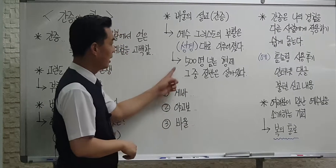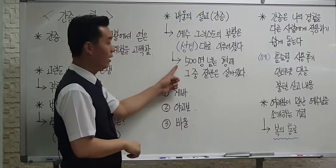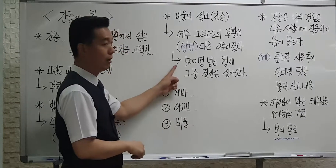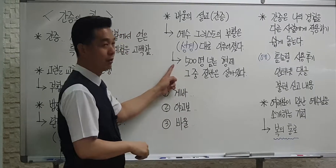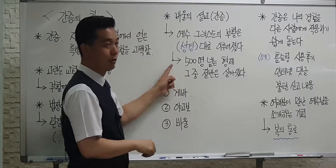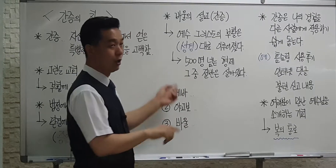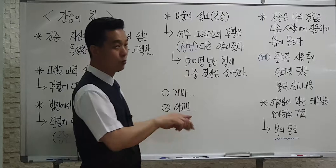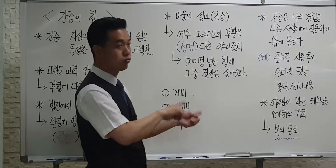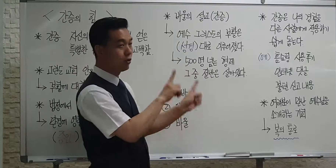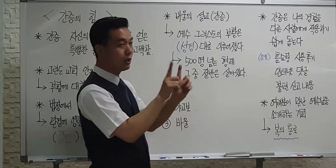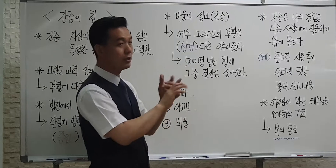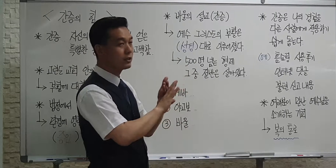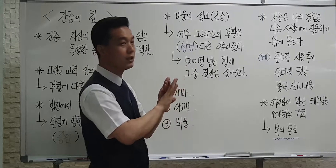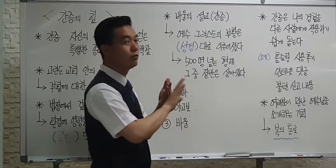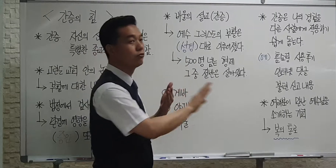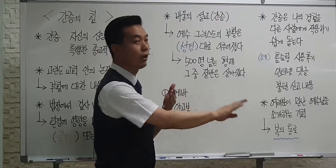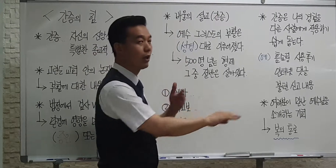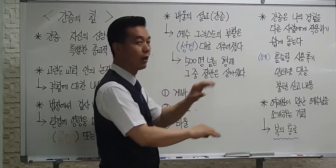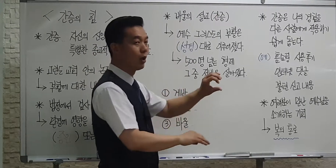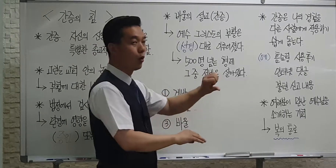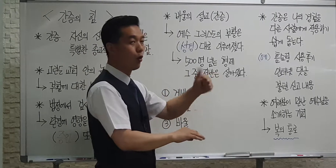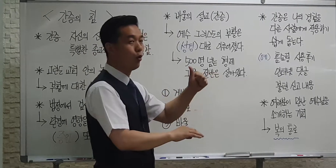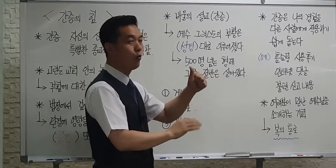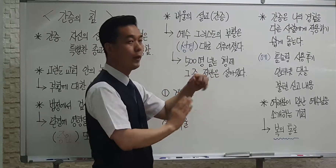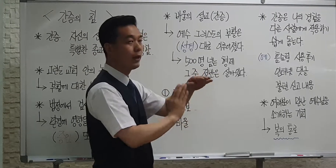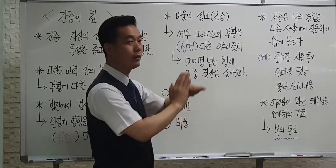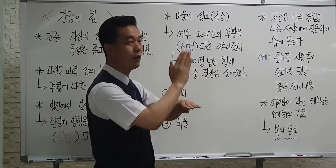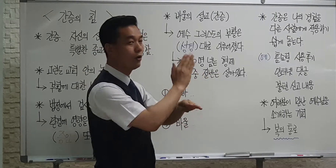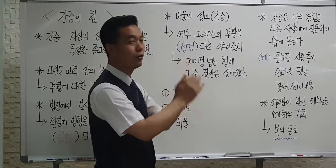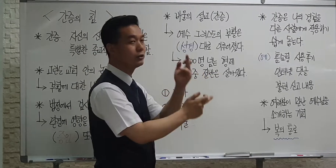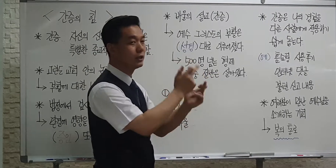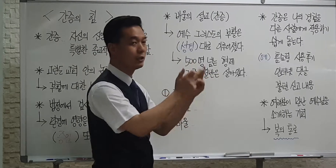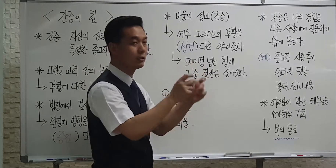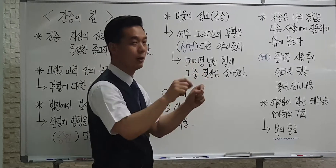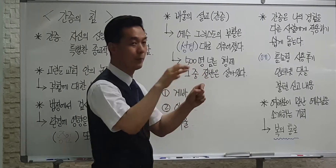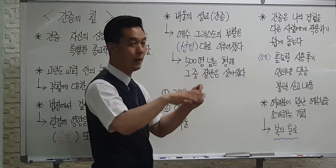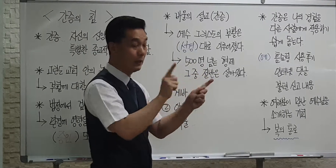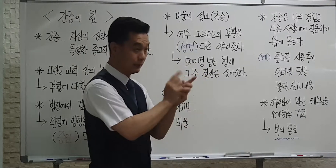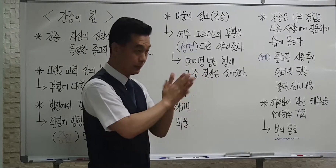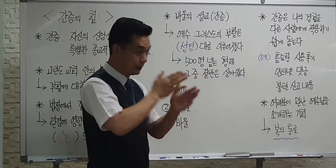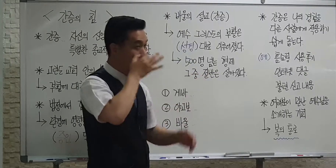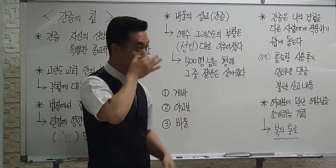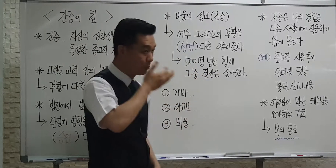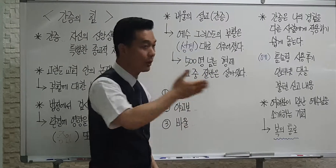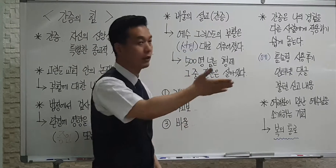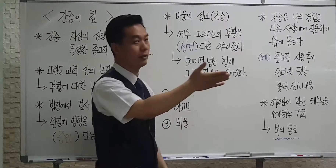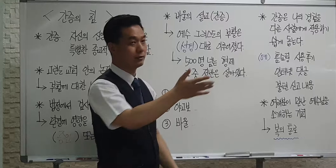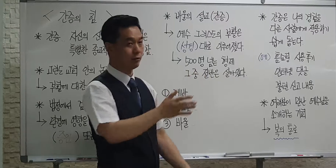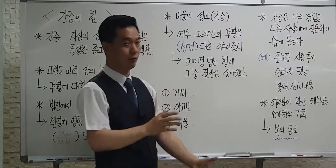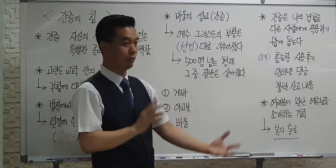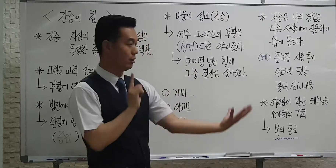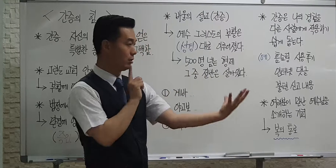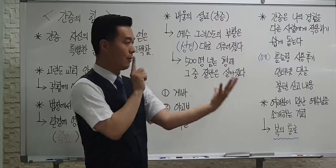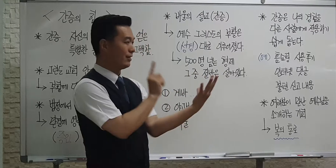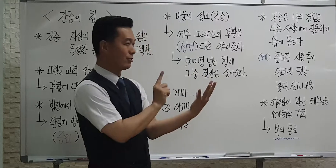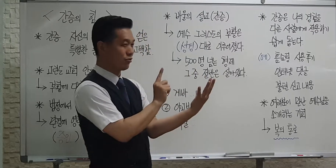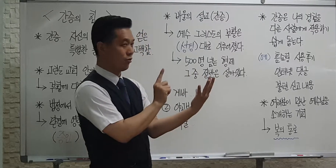자, 부활하신 이후에 500여 형제들 앞에 직접 나타났어요. 이렇게 만나셨어요.